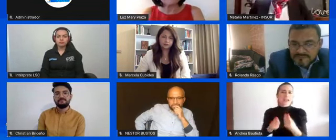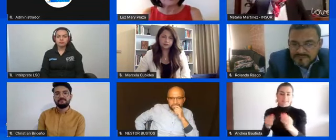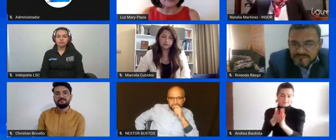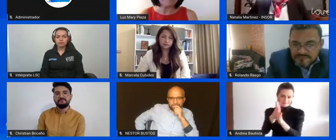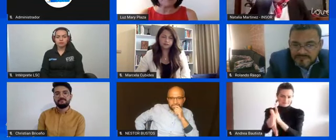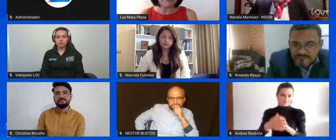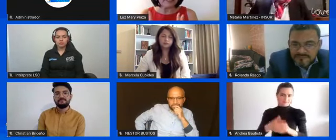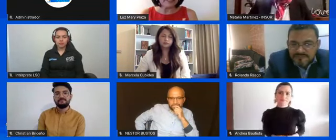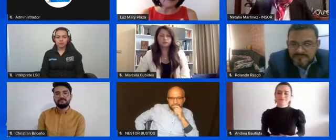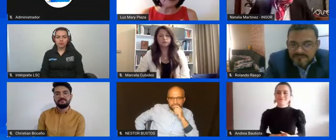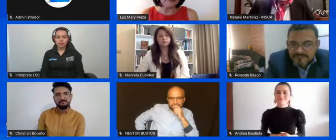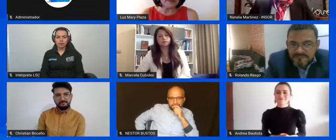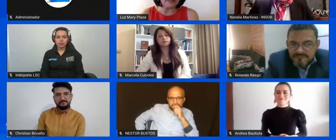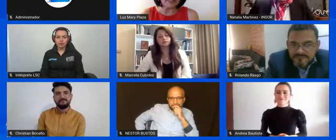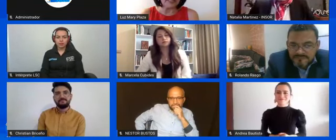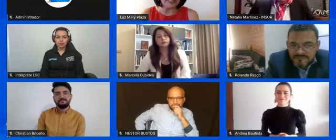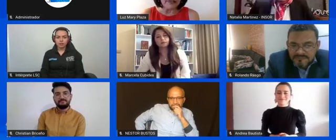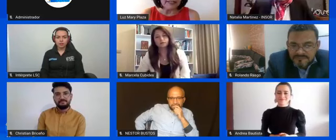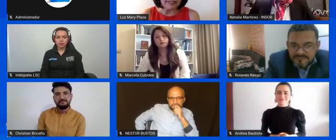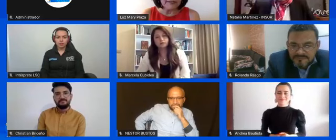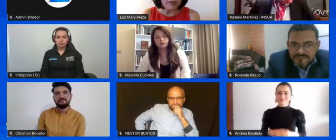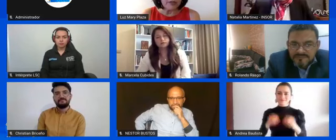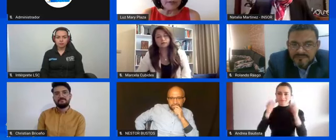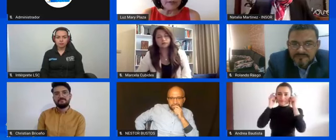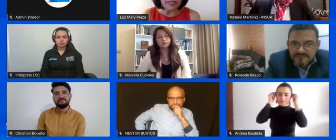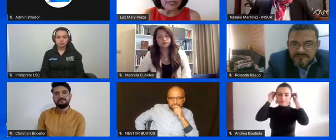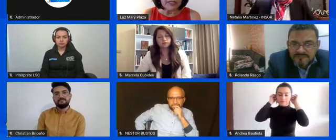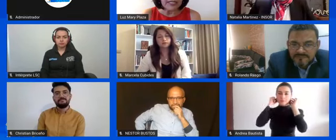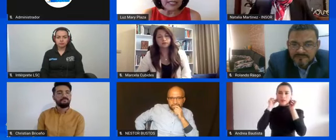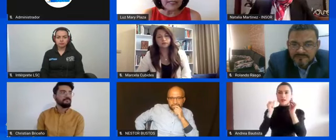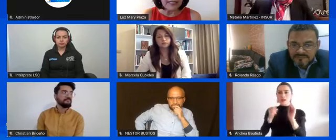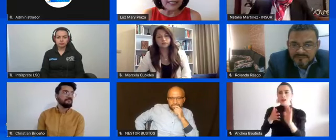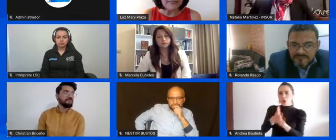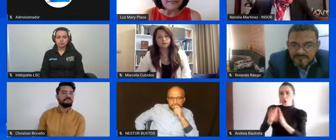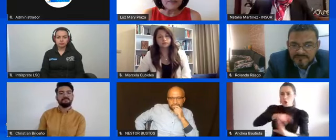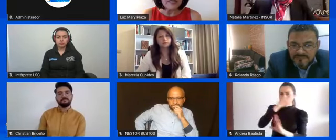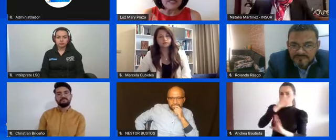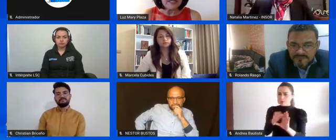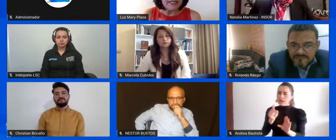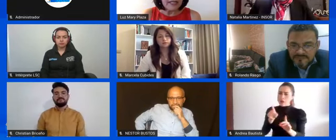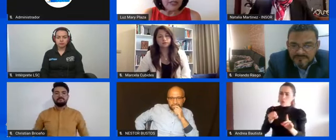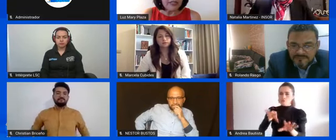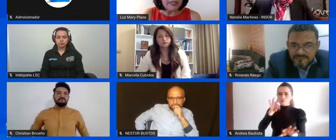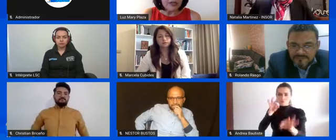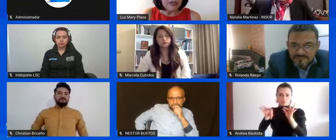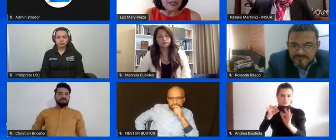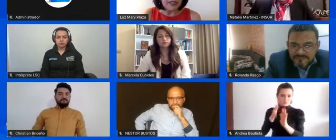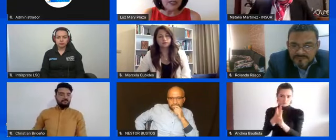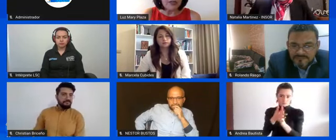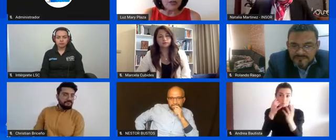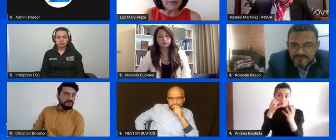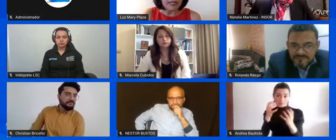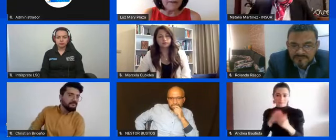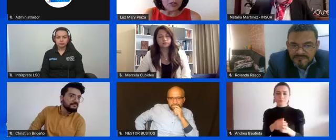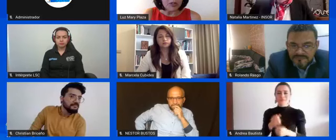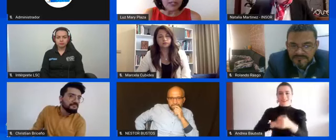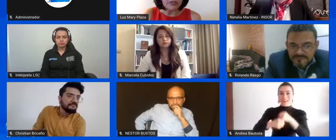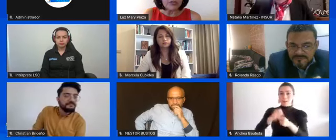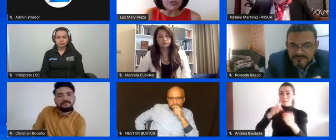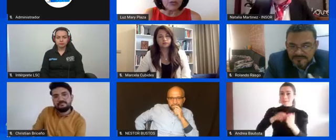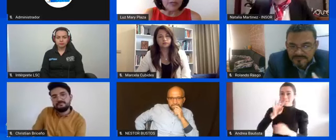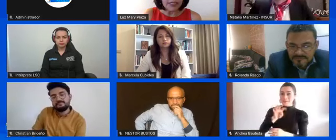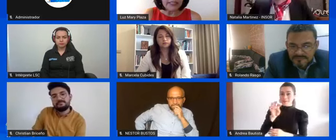cosa que me parece relevante. Lo primero que quiero decirles es que en el 91 Colombia cambió